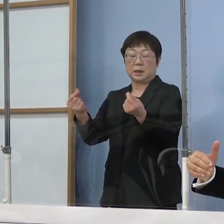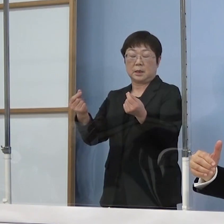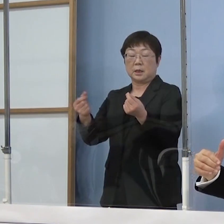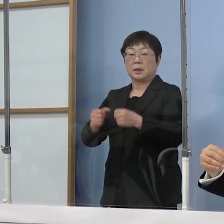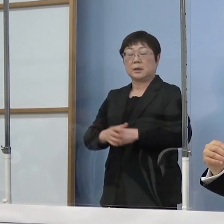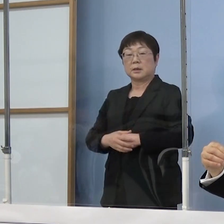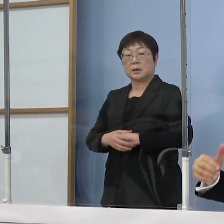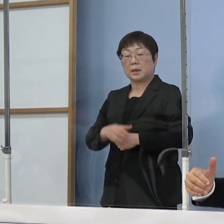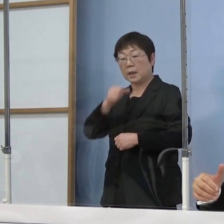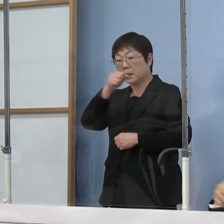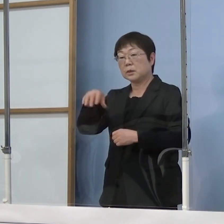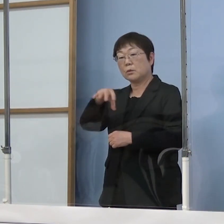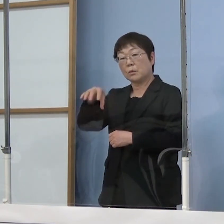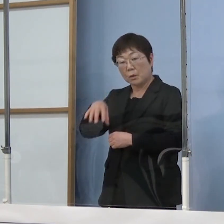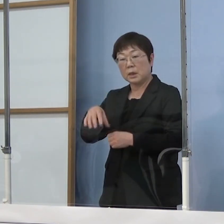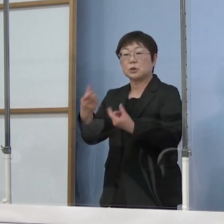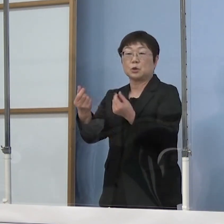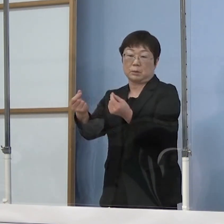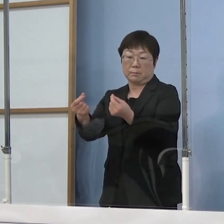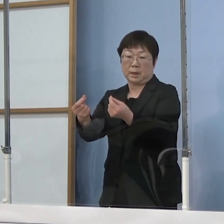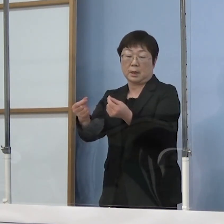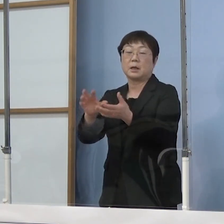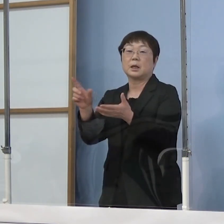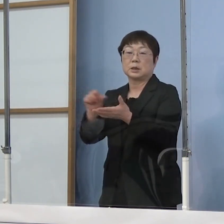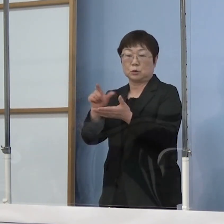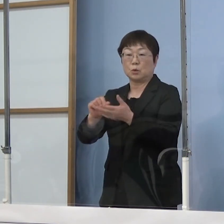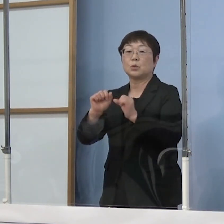る分はそれはそのままでいくと。